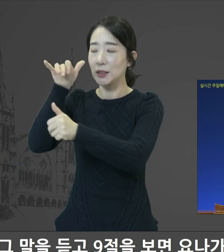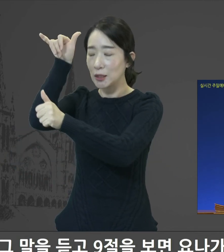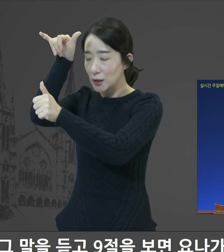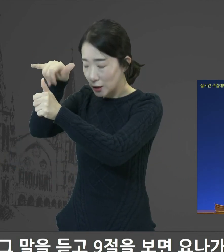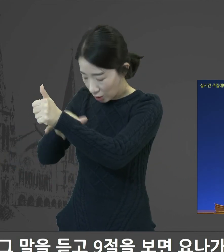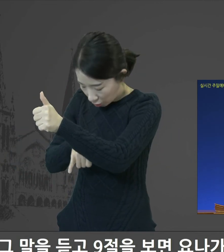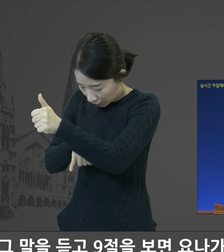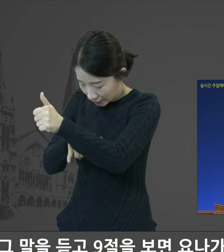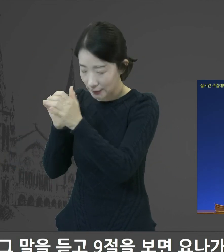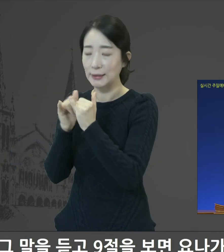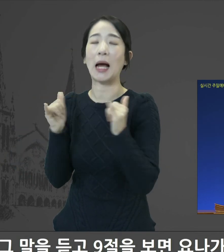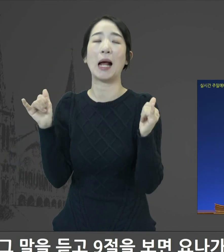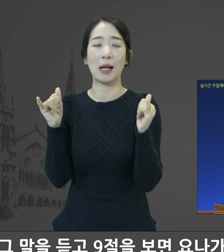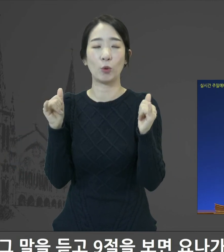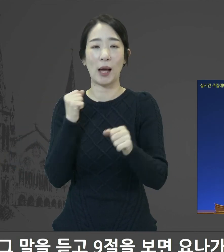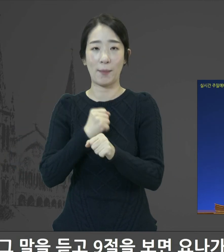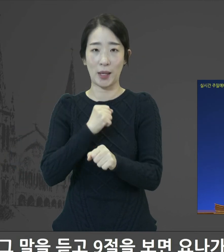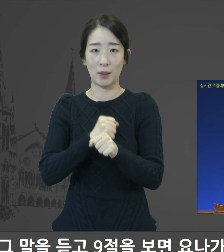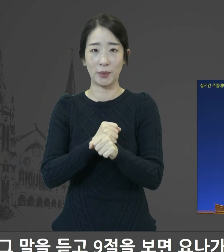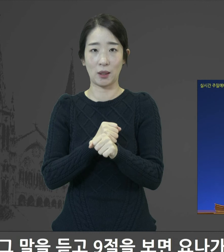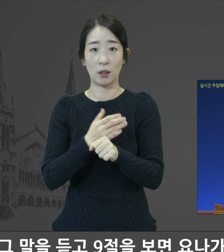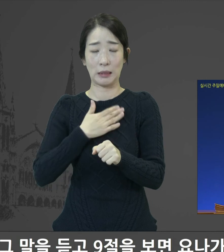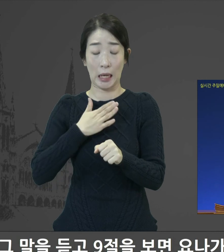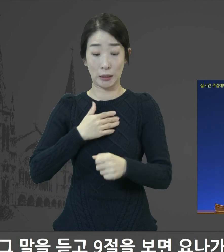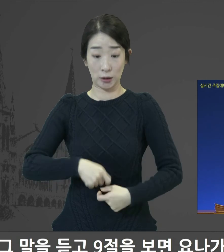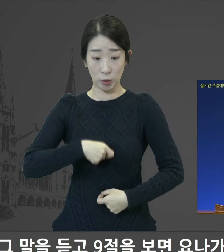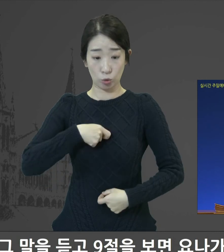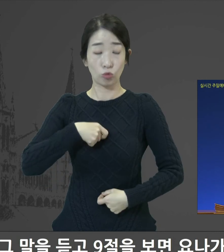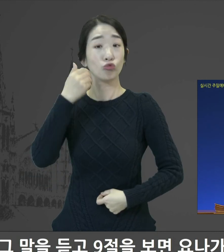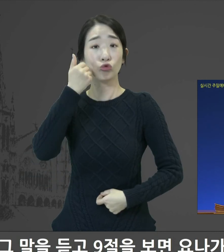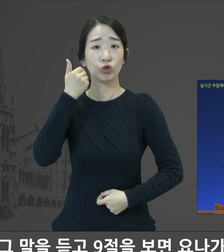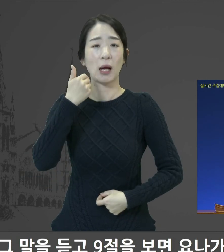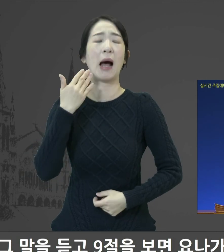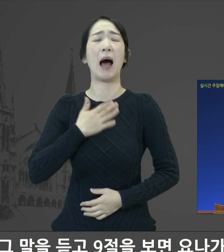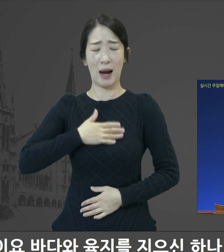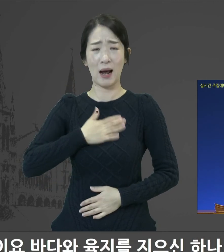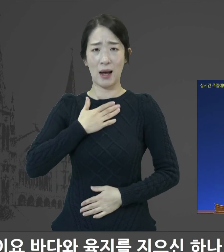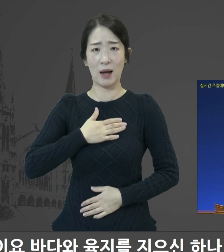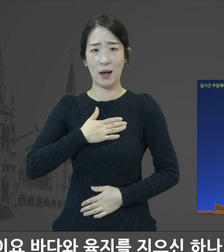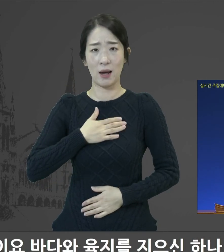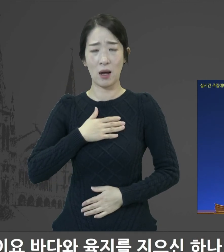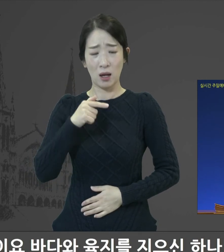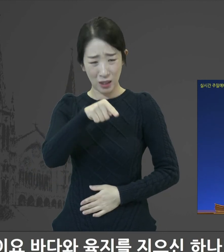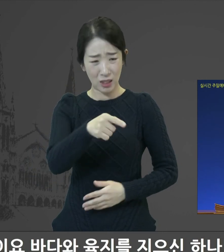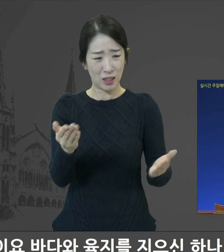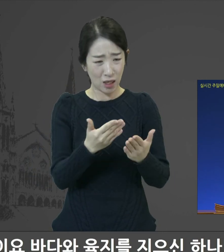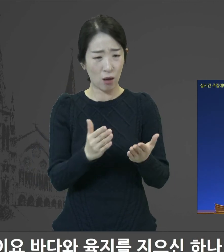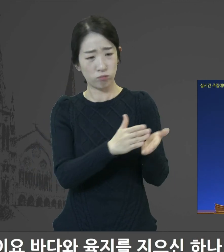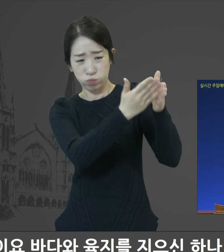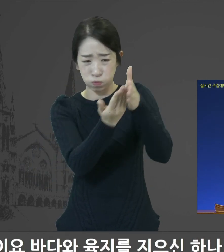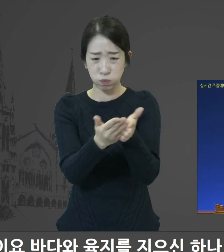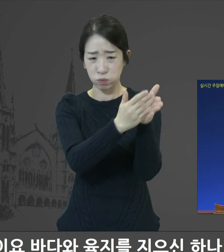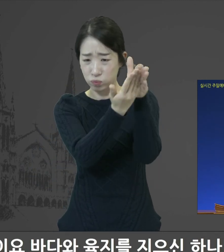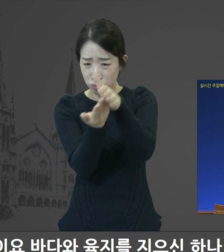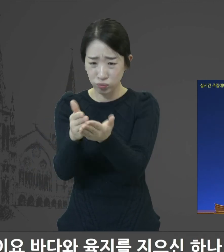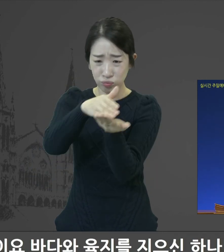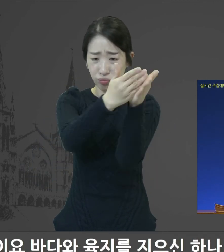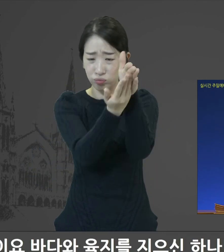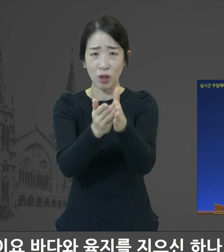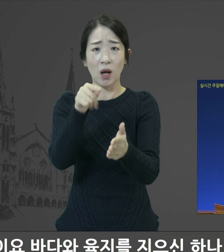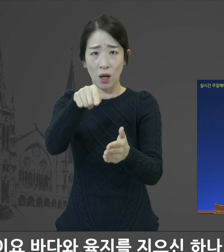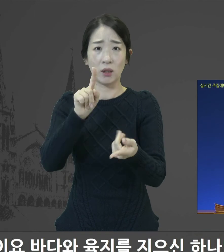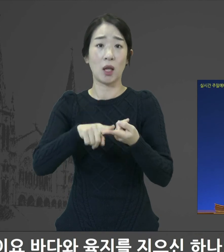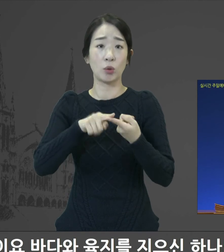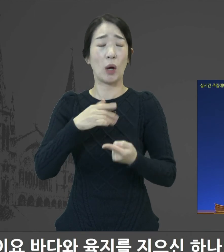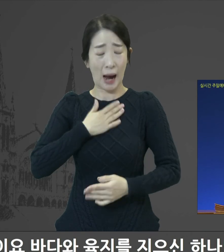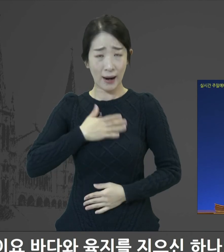하는 겁니다. 이 제대로 빛을 받은 거예요. 자기가 누구인 줄 아는 겁니다. 왜 이 일이 벌어진 줄도 아는 겁니다. 빛을 비추니까 깨닫게